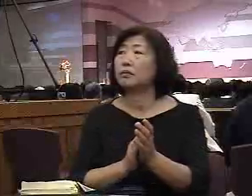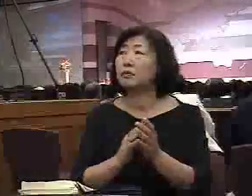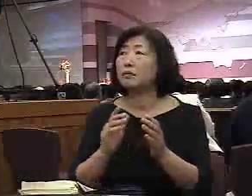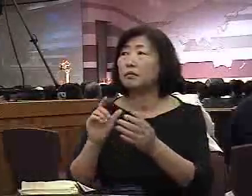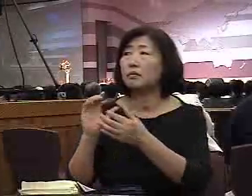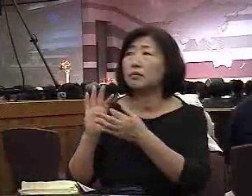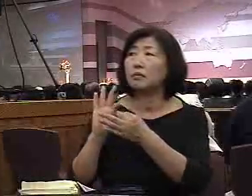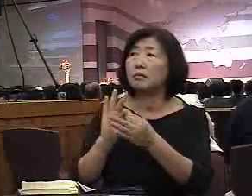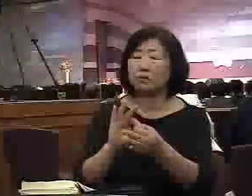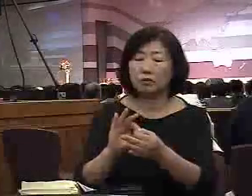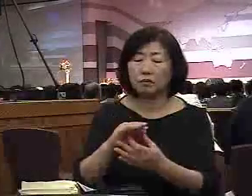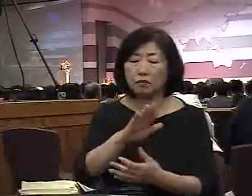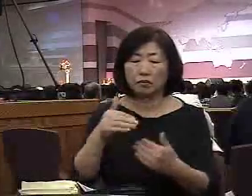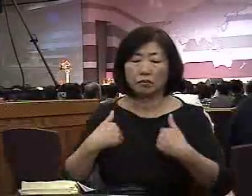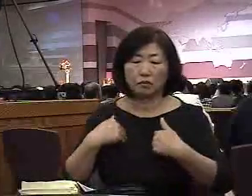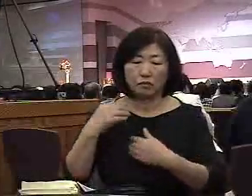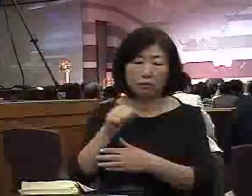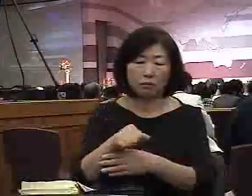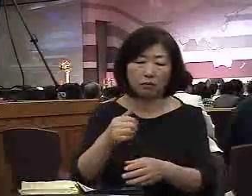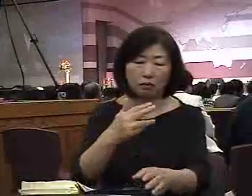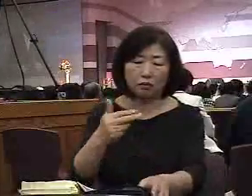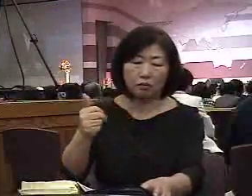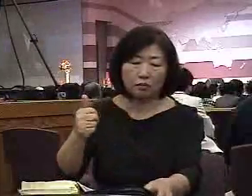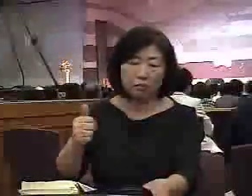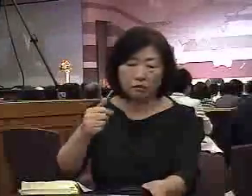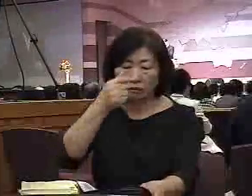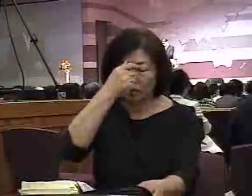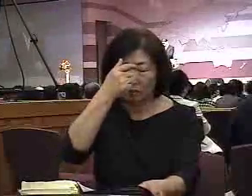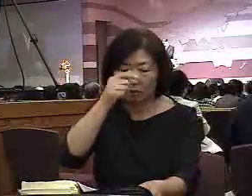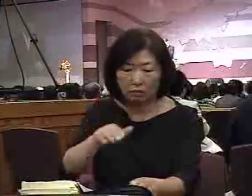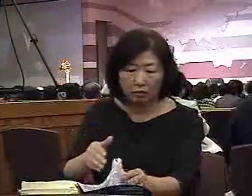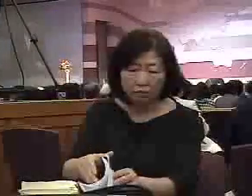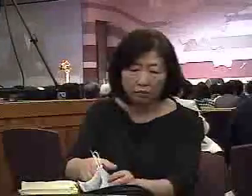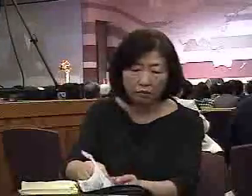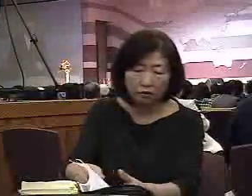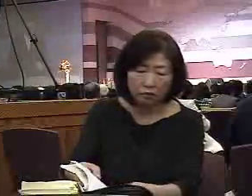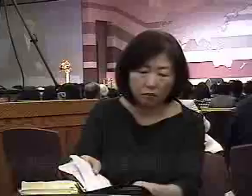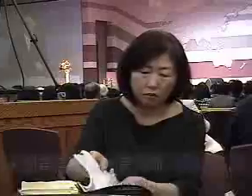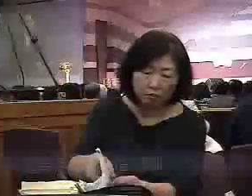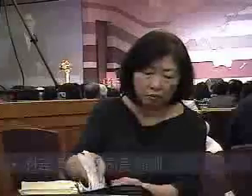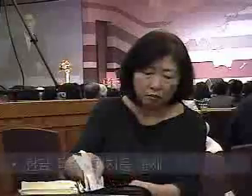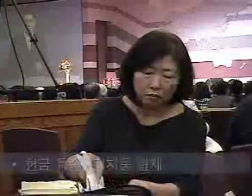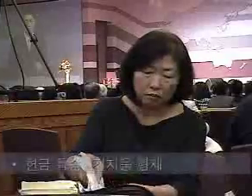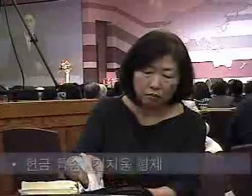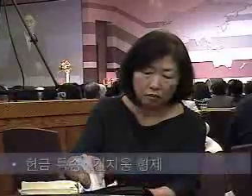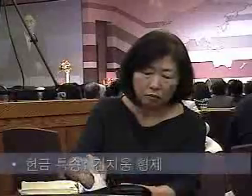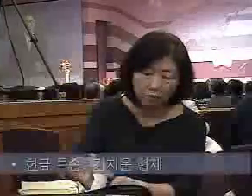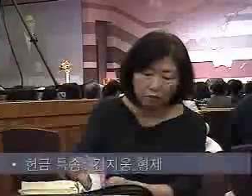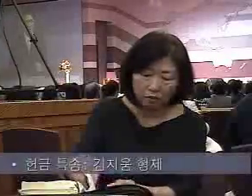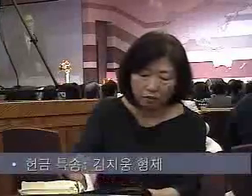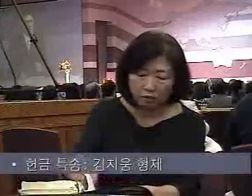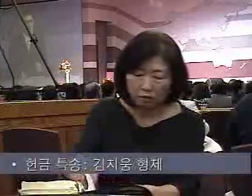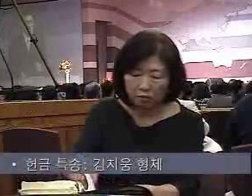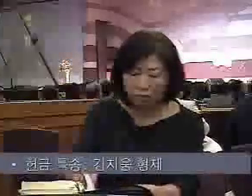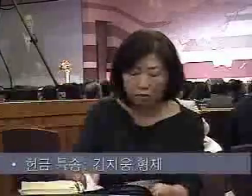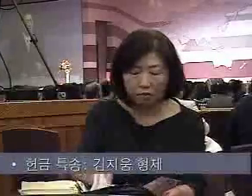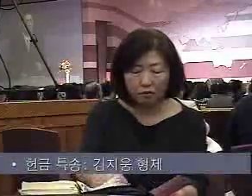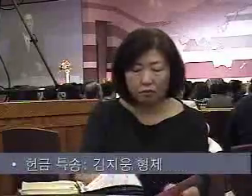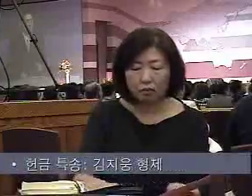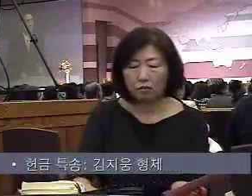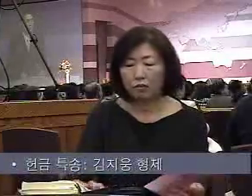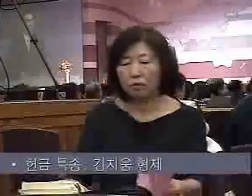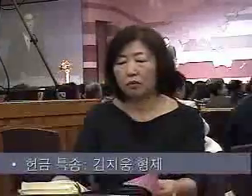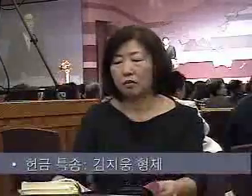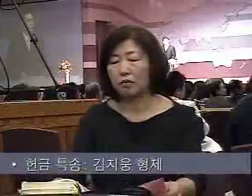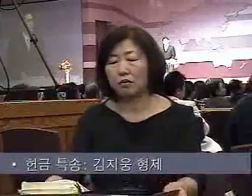계속해서 하나님께서 우리에게 허락하신 일실로 주님께 예배 드리겠습니다. 오늘 음성은 김지우 형제님께서 해주시겠습니다.